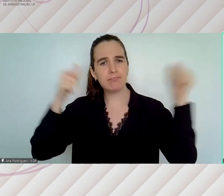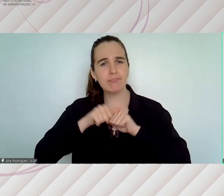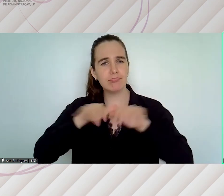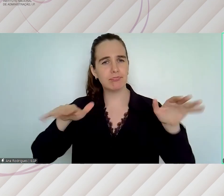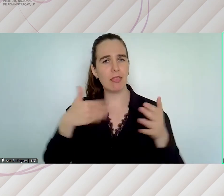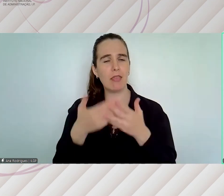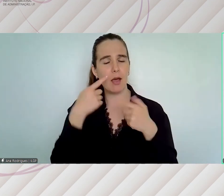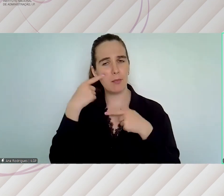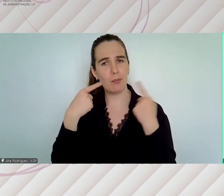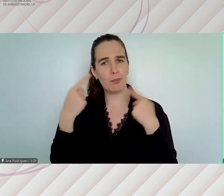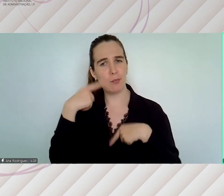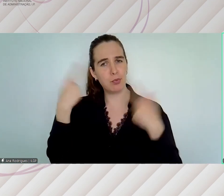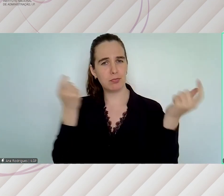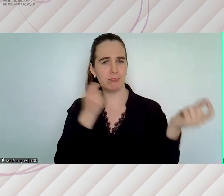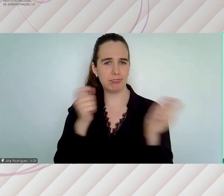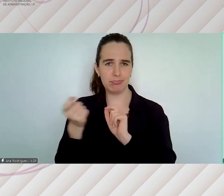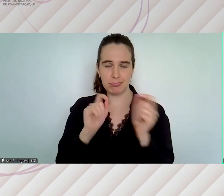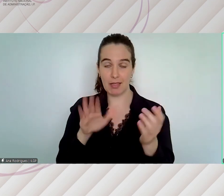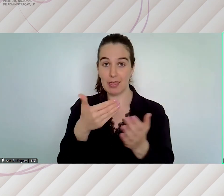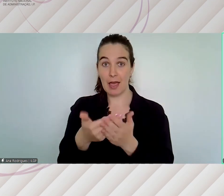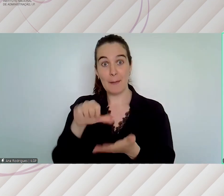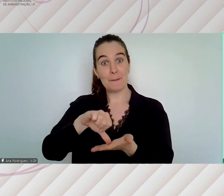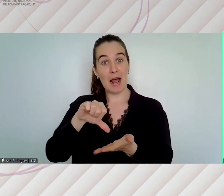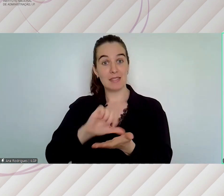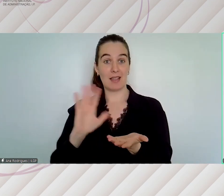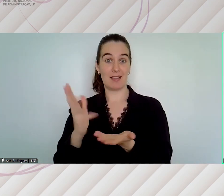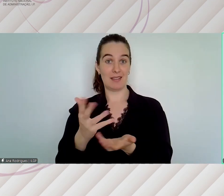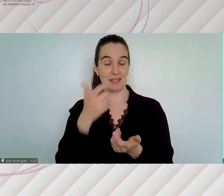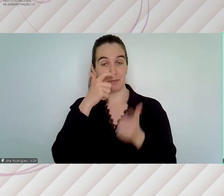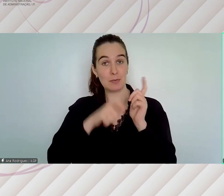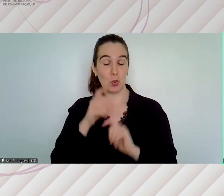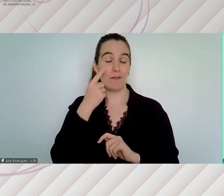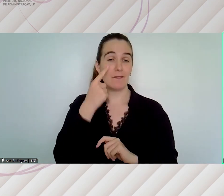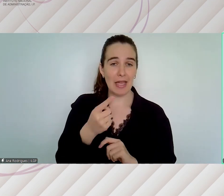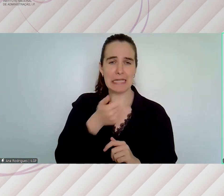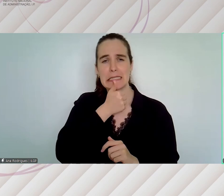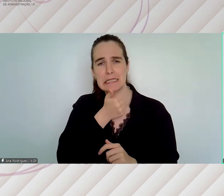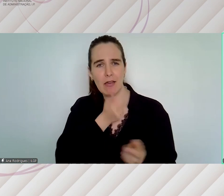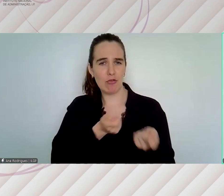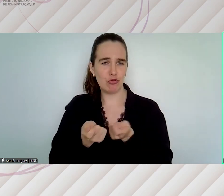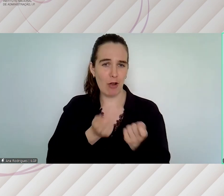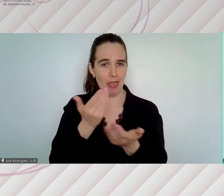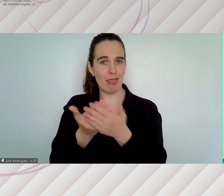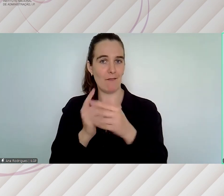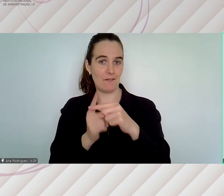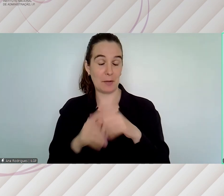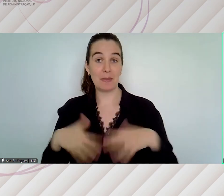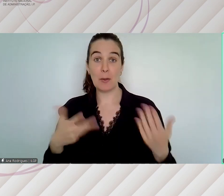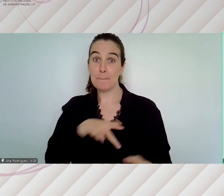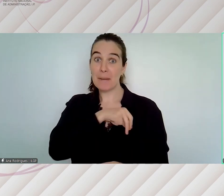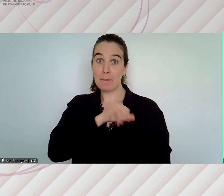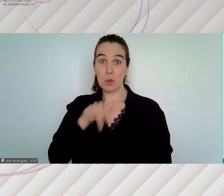conhecimento, disponibilizá-las para quem decide, quem gere e quem beneficia. Por isso, o Prémio INA é mais do que